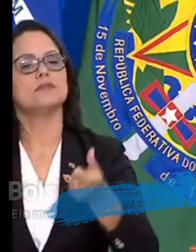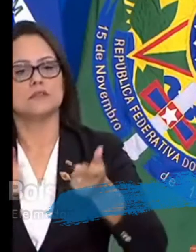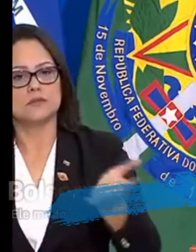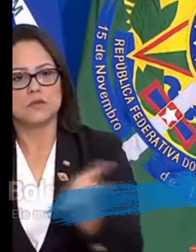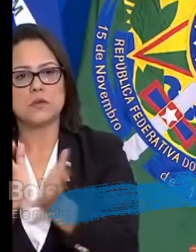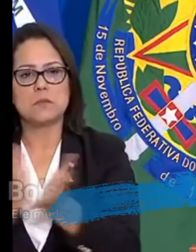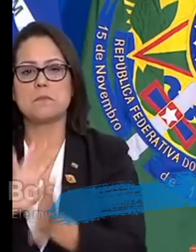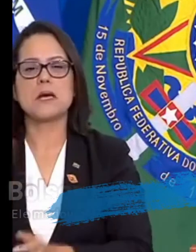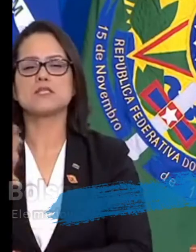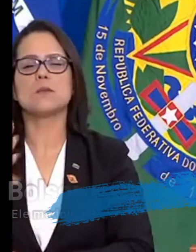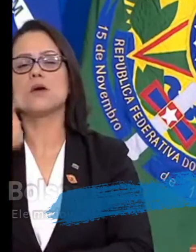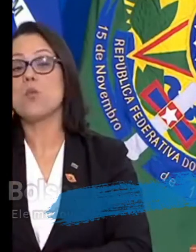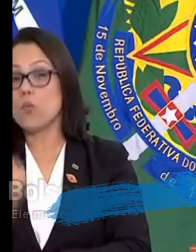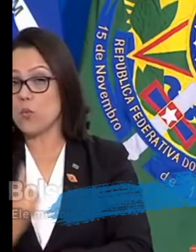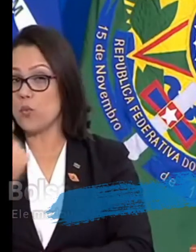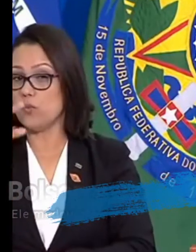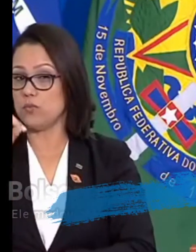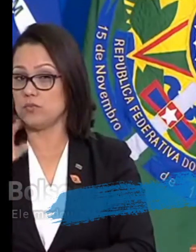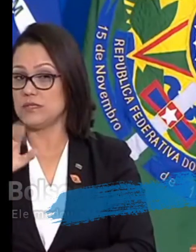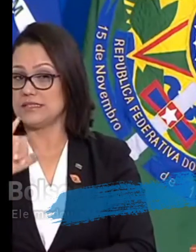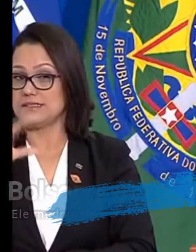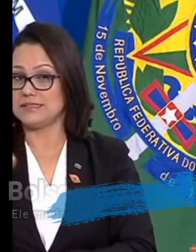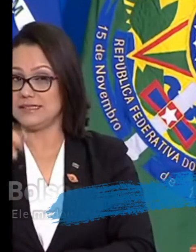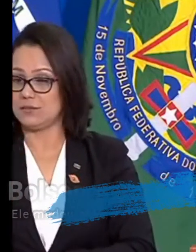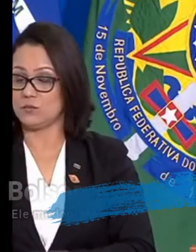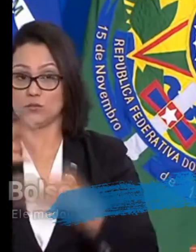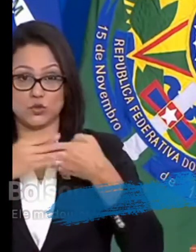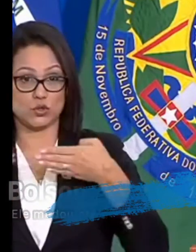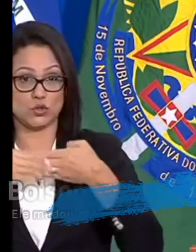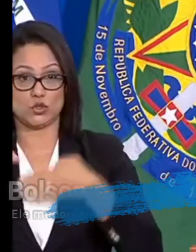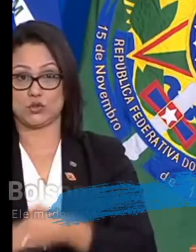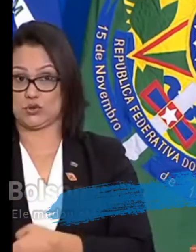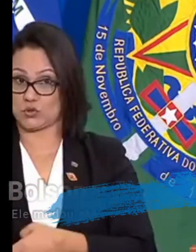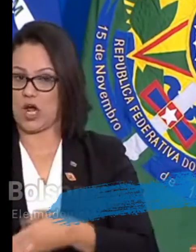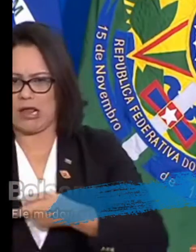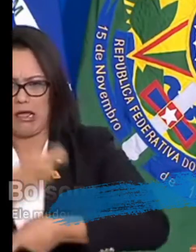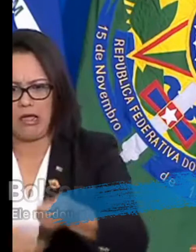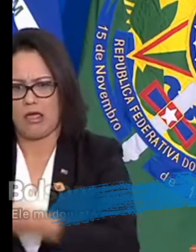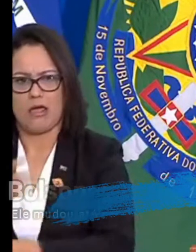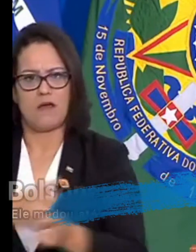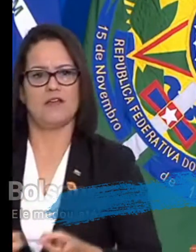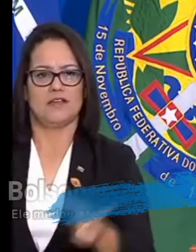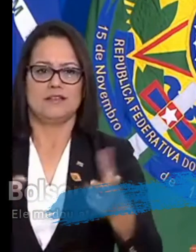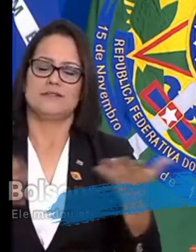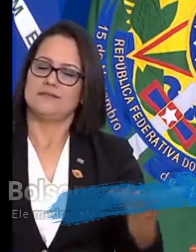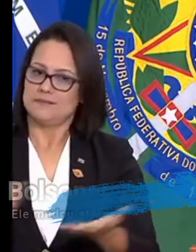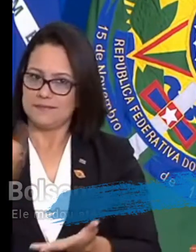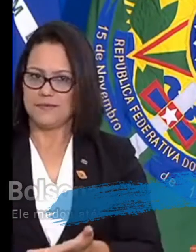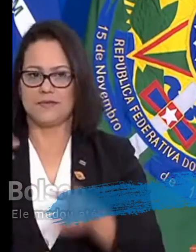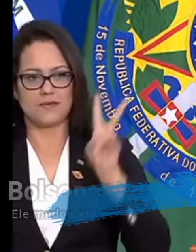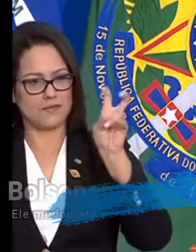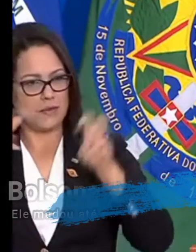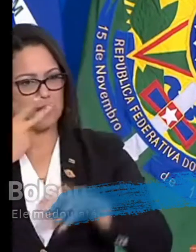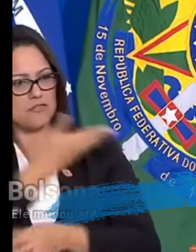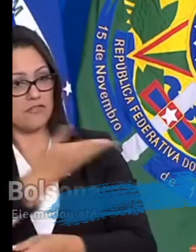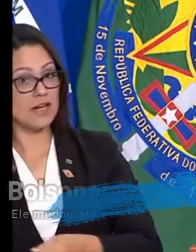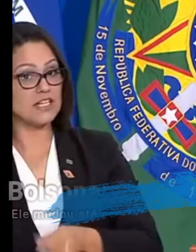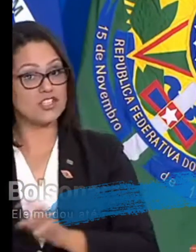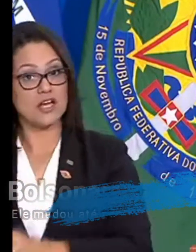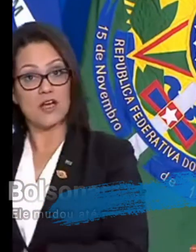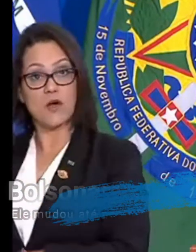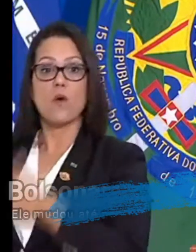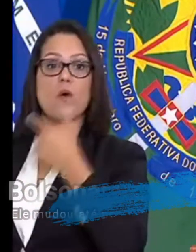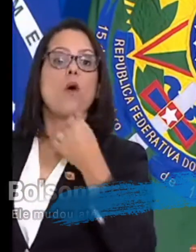na casa de 1 trilhão de dólares e daí é muito importante que eu vou revelar os senhores é pela palavra dele